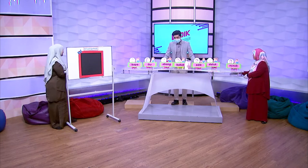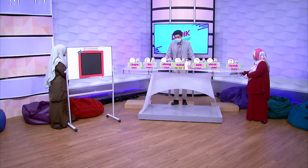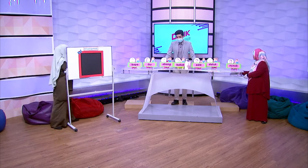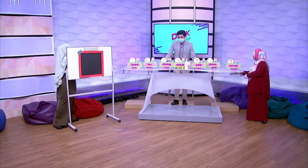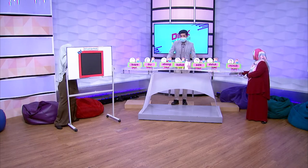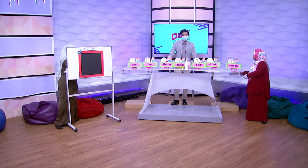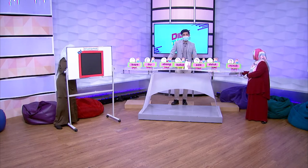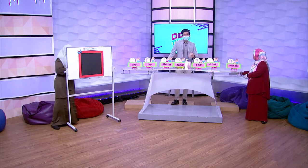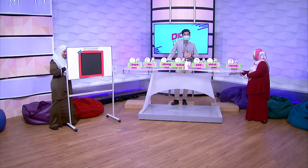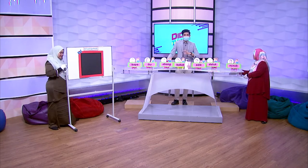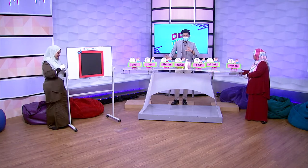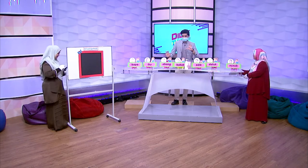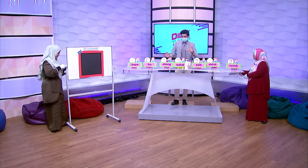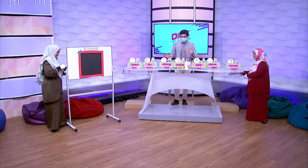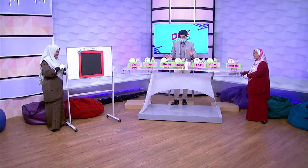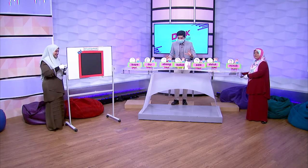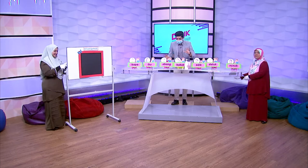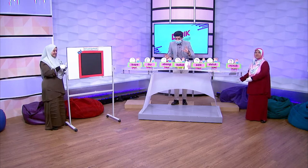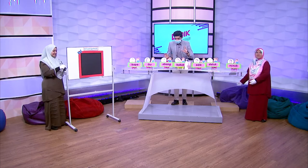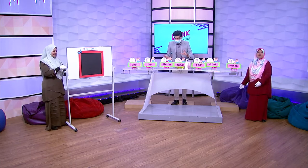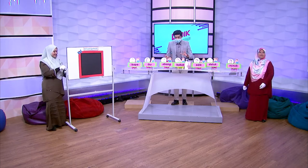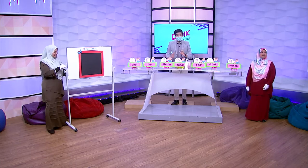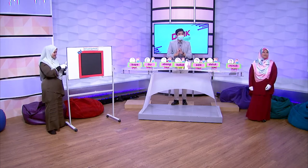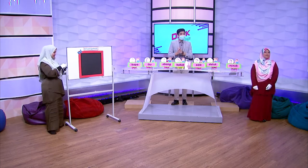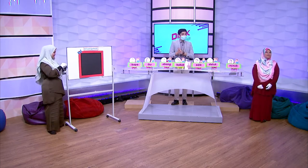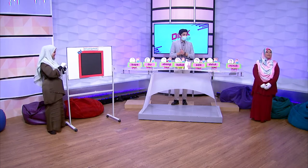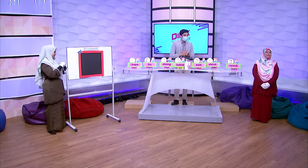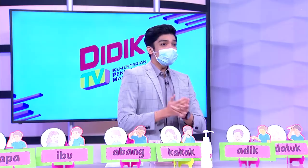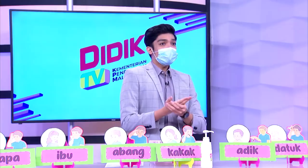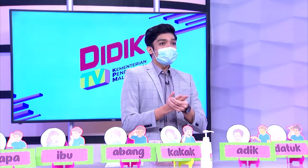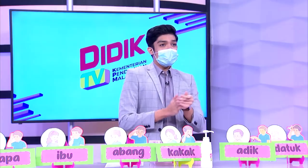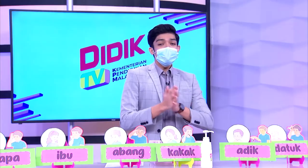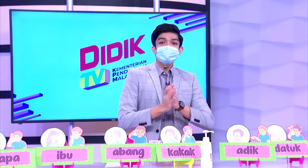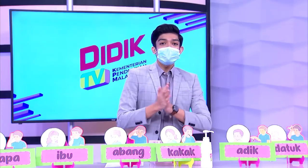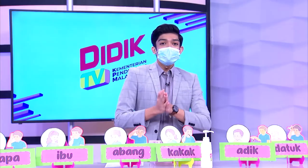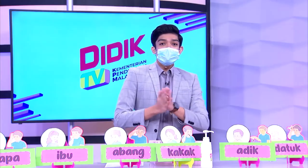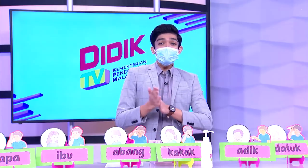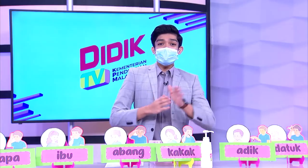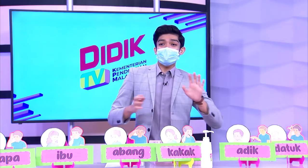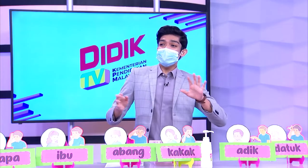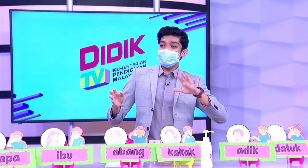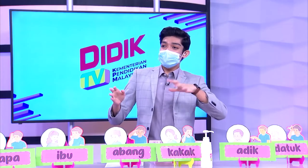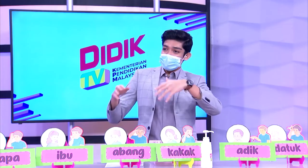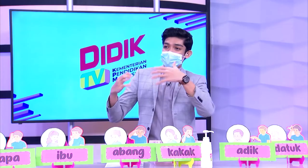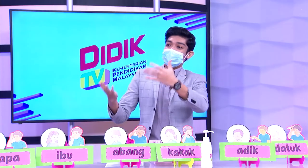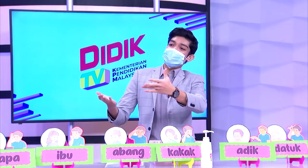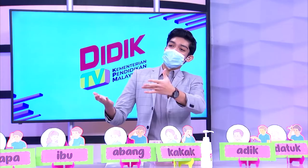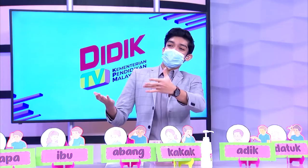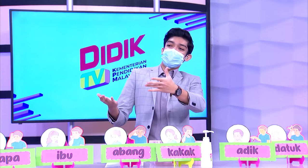mengenai absek kurang upaya pendengaran Oke gue tak kita mereka dengan cek dulu